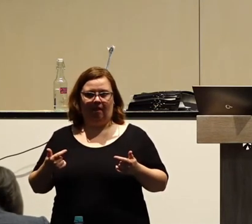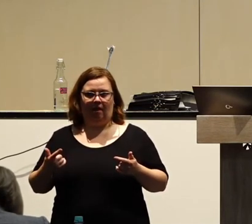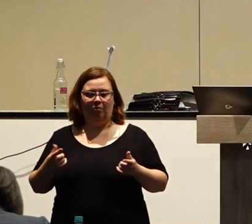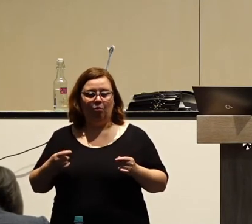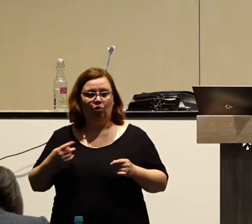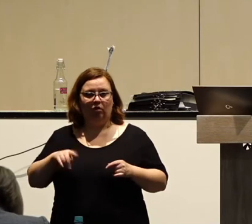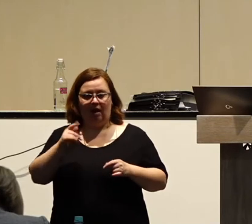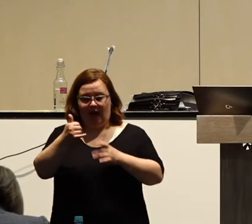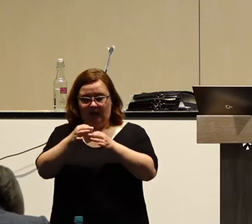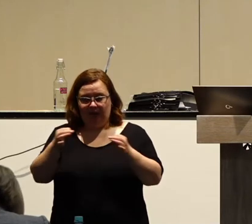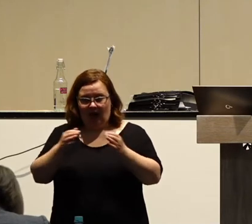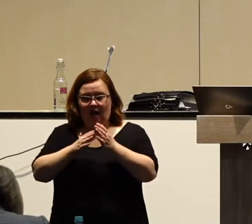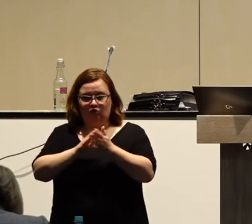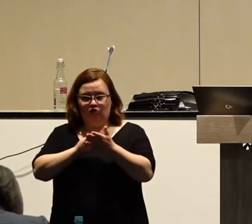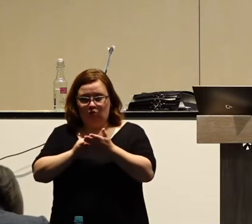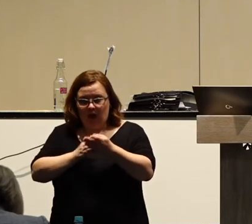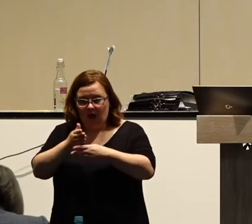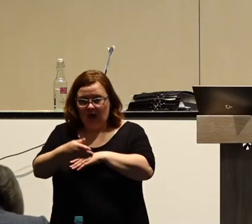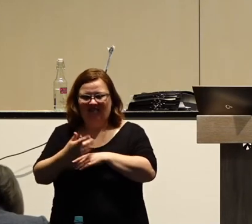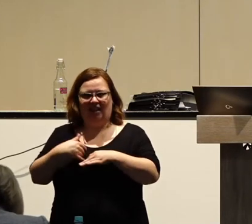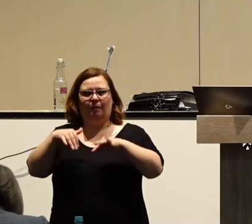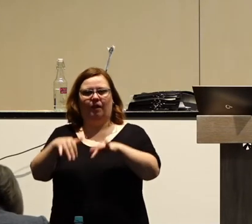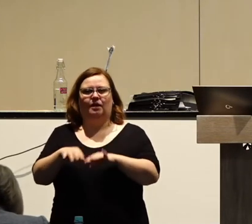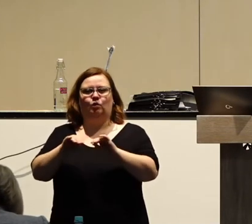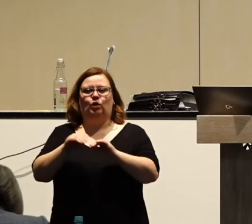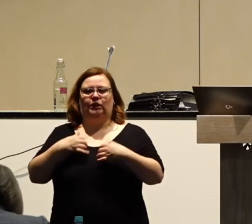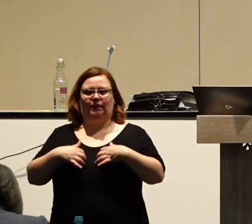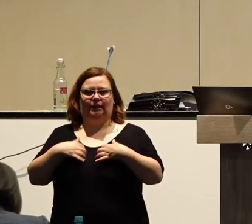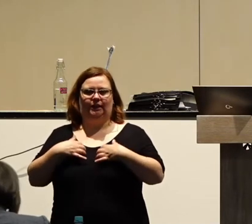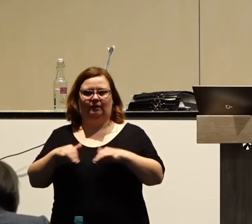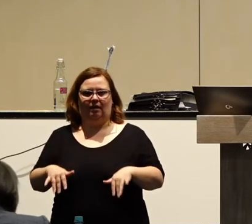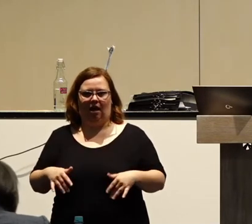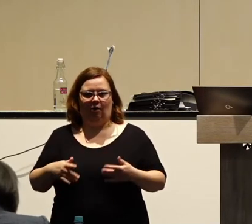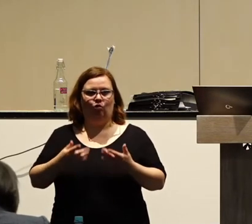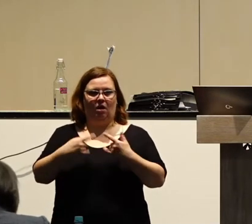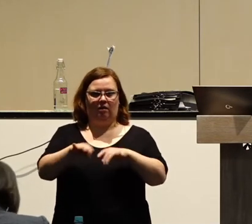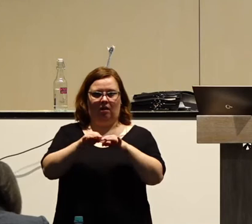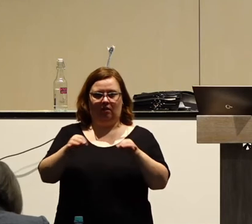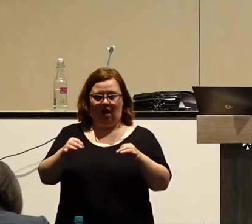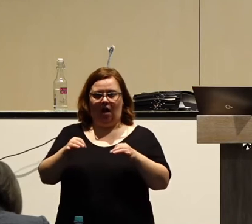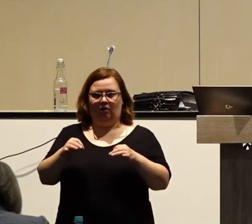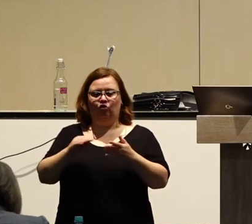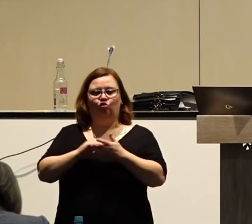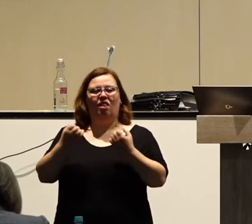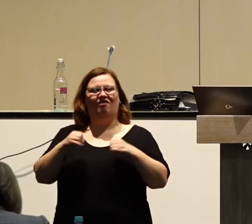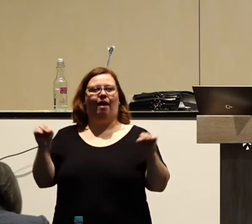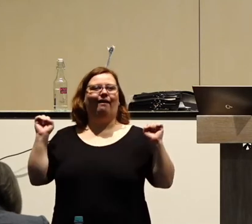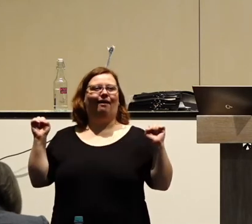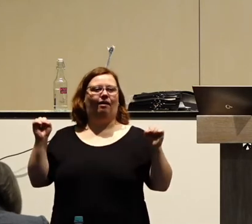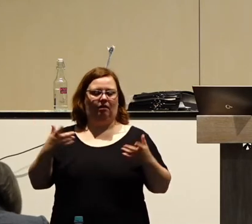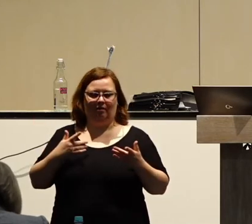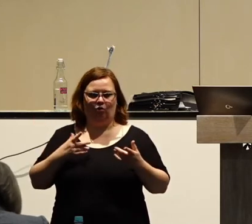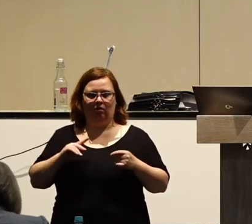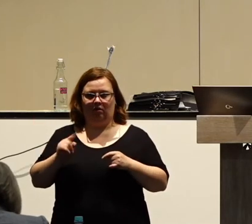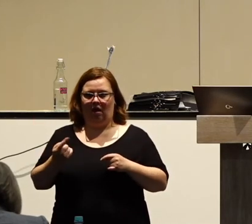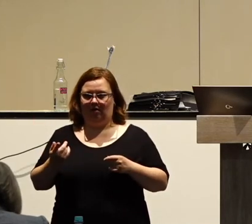sozusagen an einem Tag in die Schule zu dem sogenannten Präsenzunterricht zu gehen und den anderen Tag schulfrei zu haben, führt